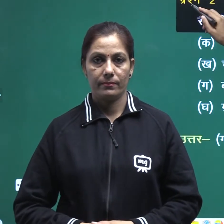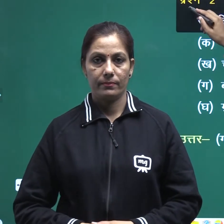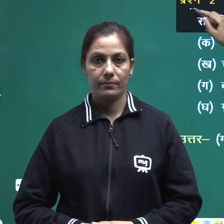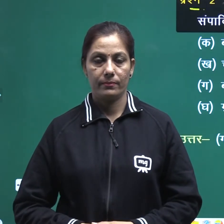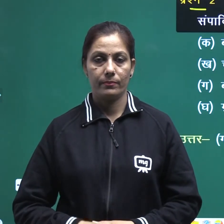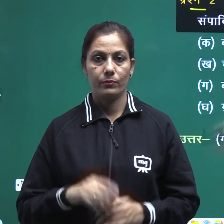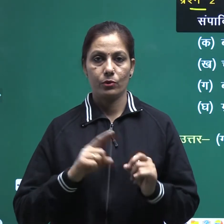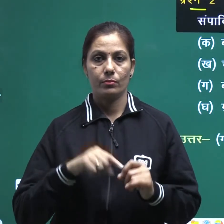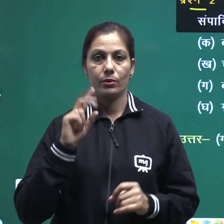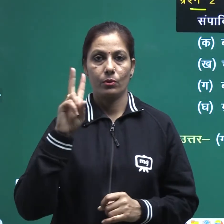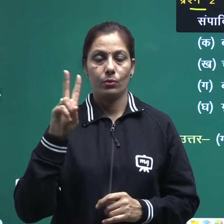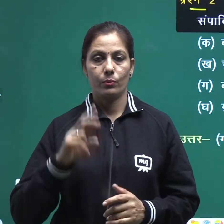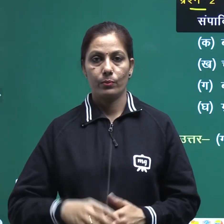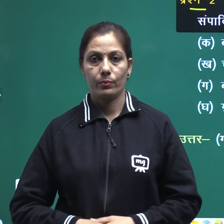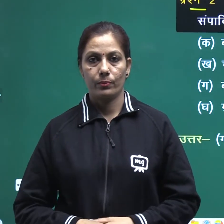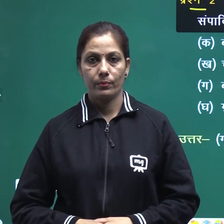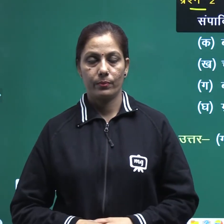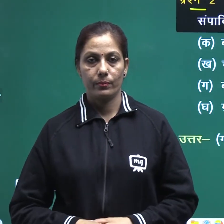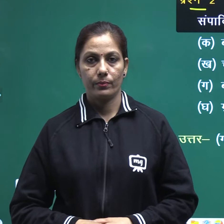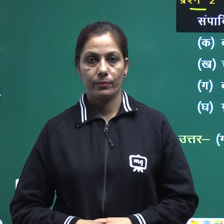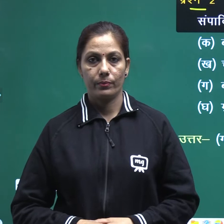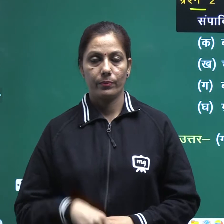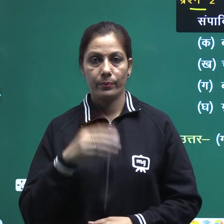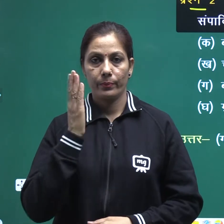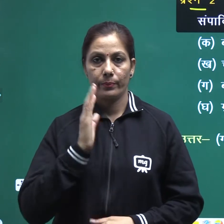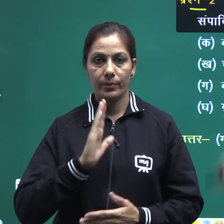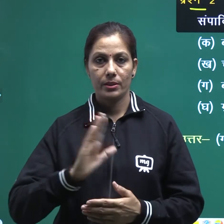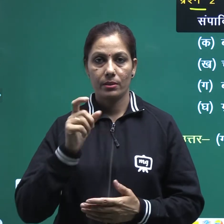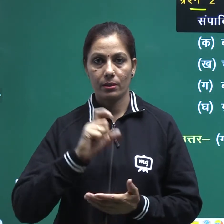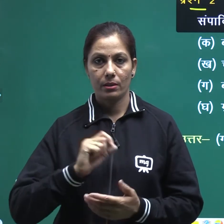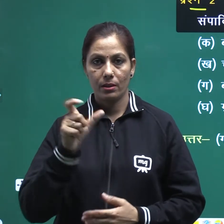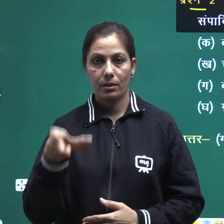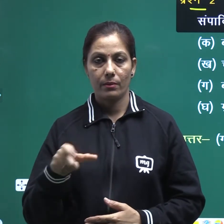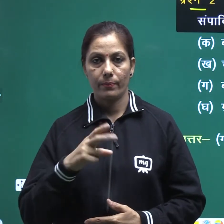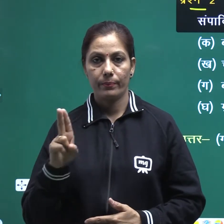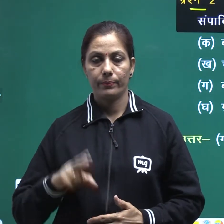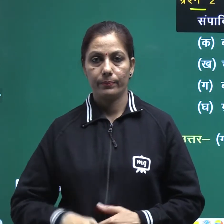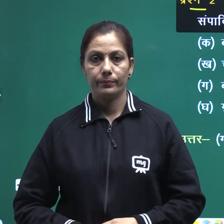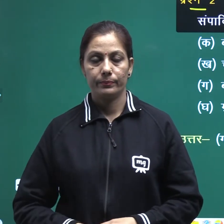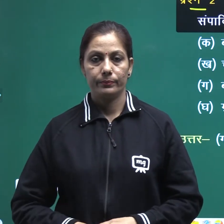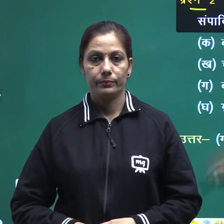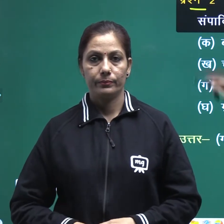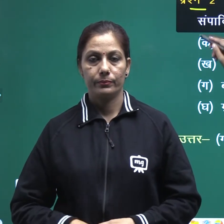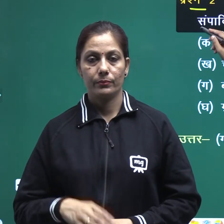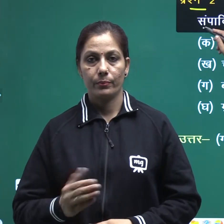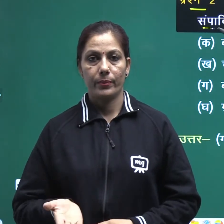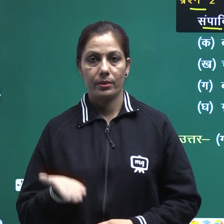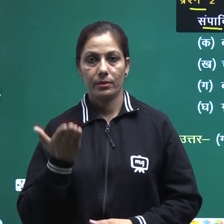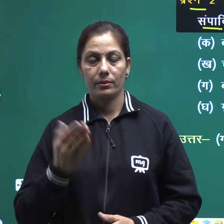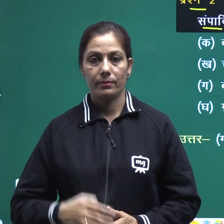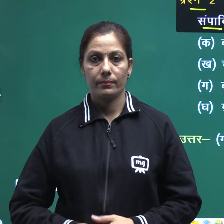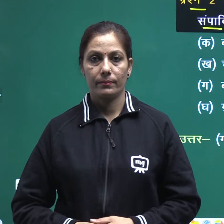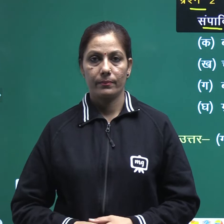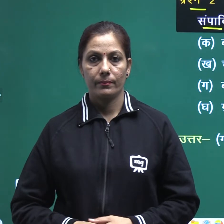को प्रसन्न दो श्री रामनरेश त्रिपाठी के द्वारा संपादित